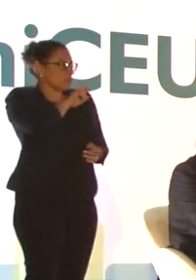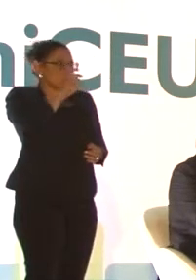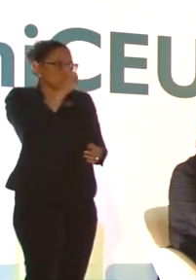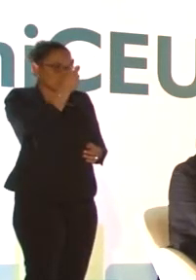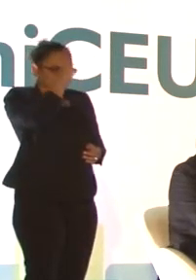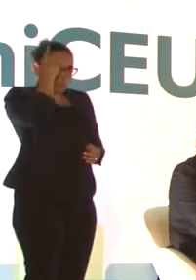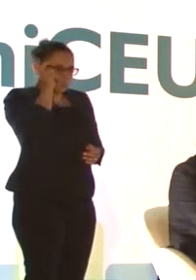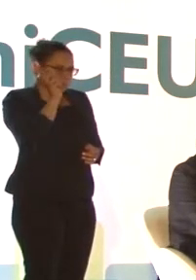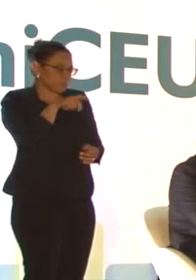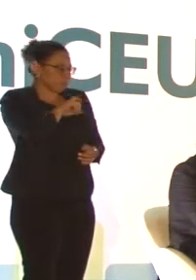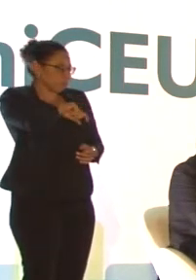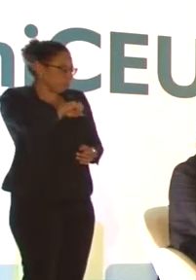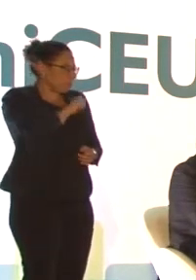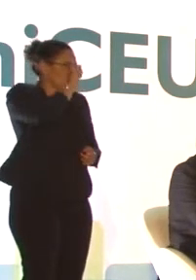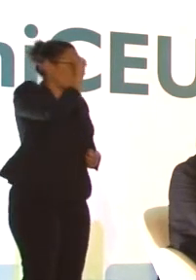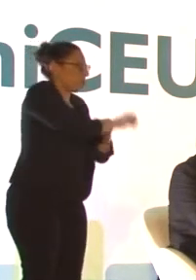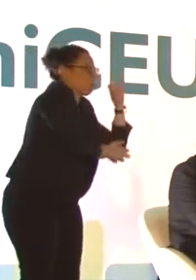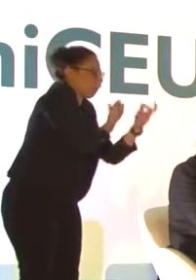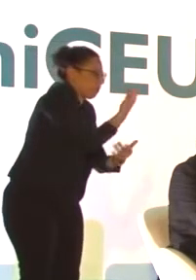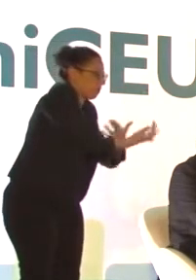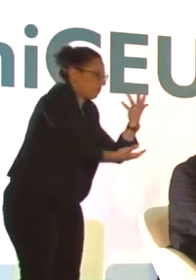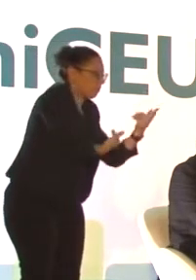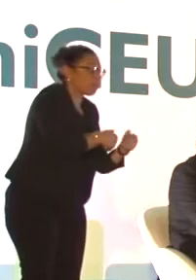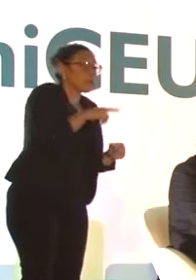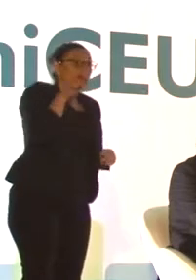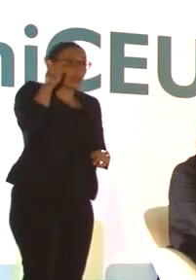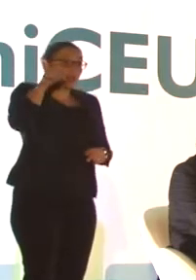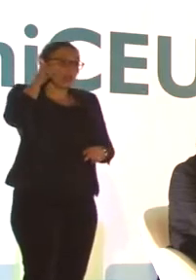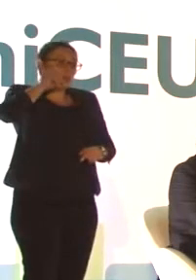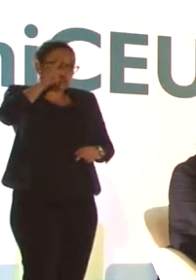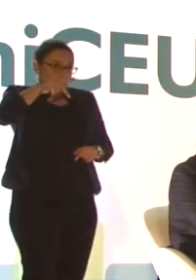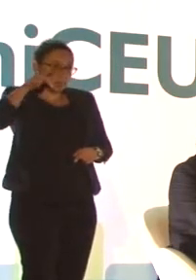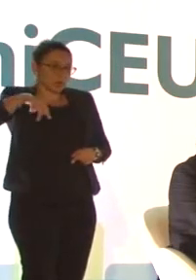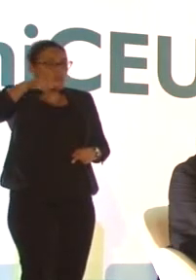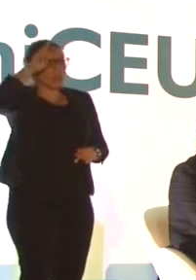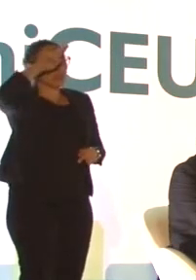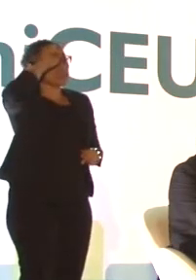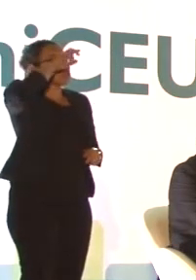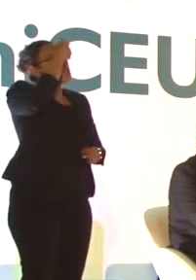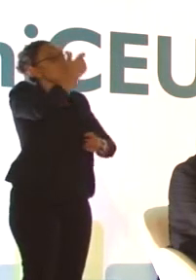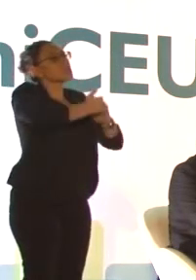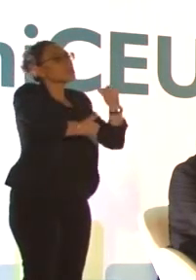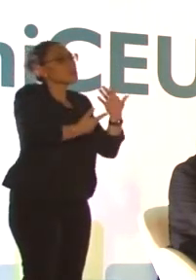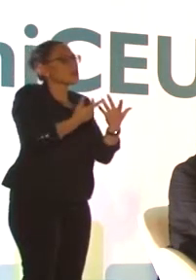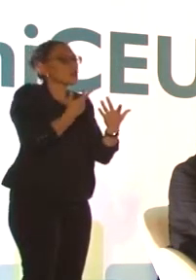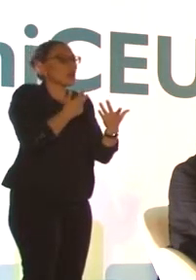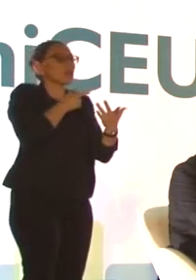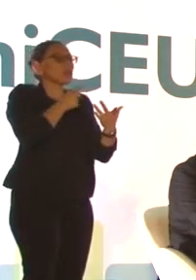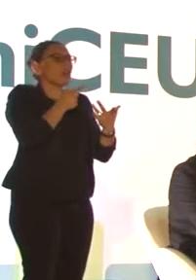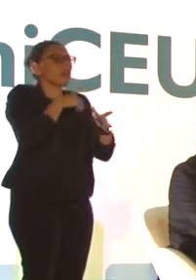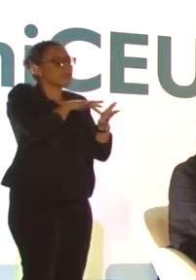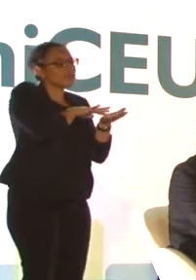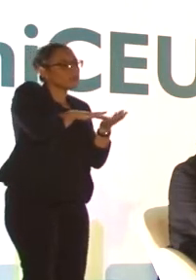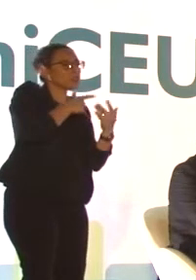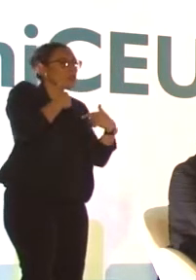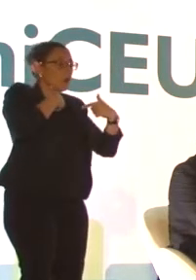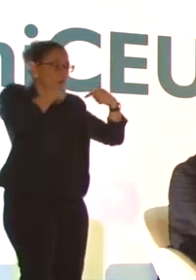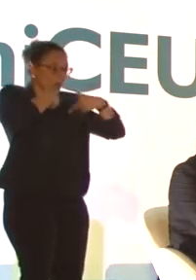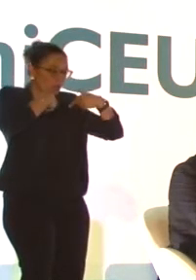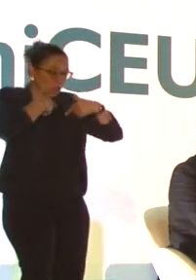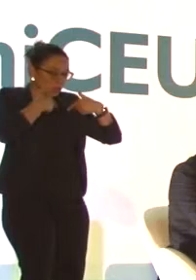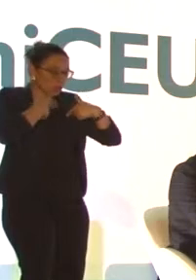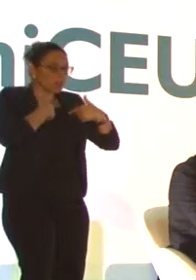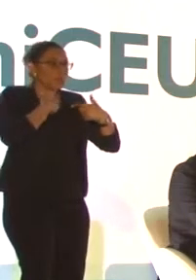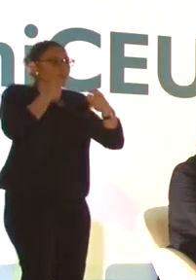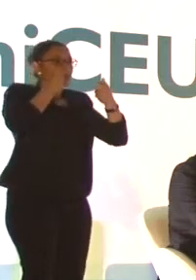tivesse sido professora daqueles jovens que colocaram fogo no índio. E a Emília, que na época foi aluna do Paulo